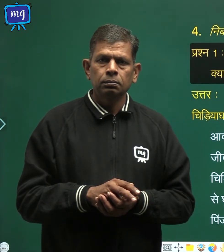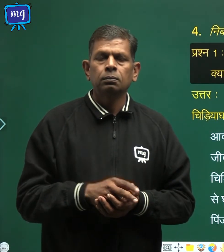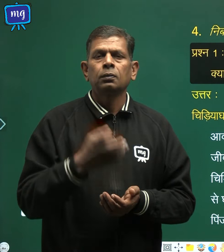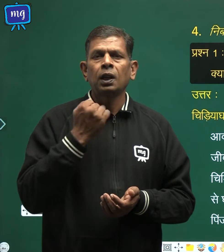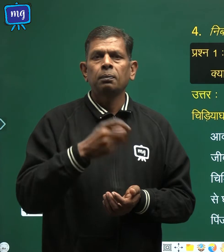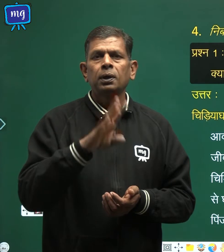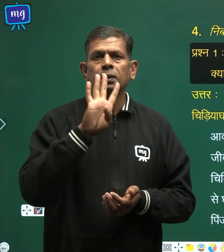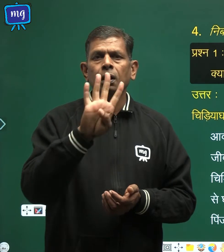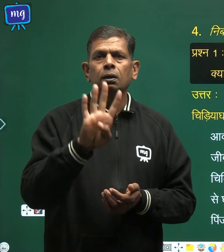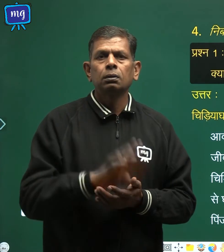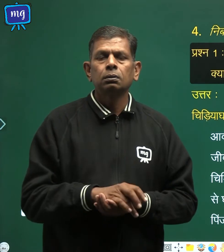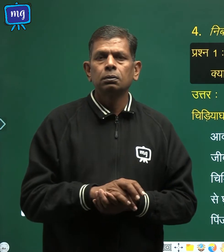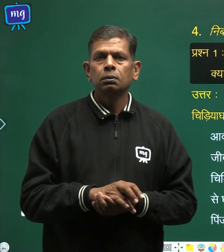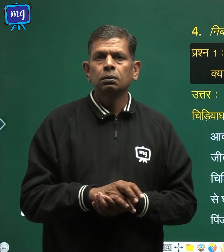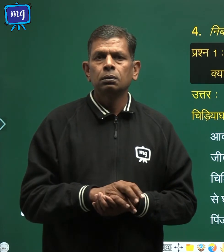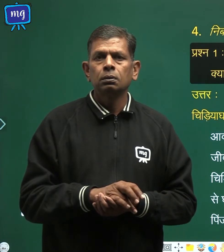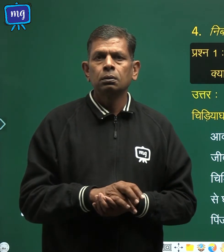नंबर 4,